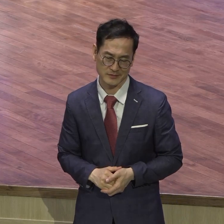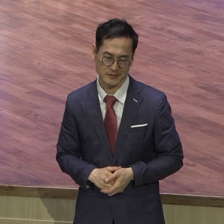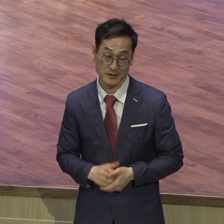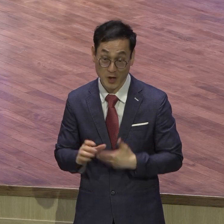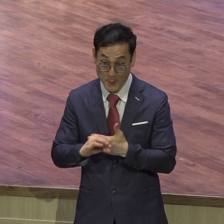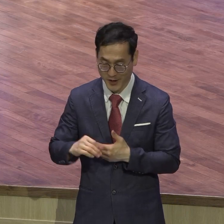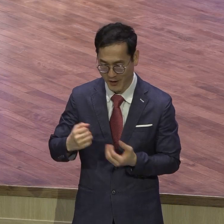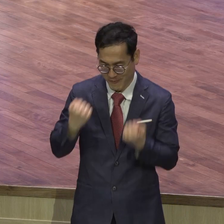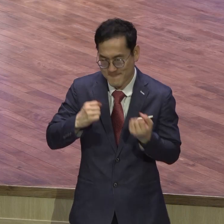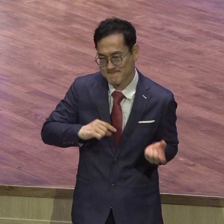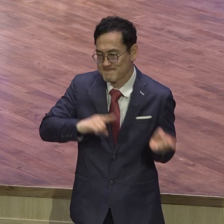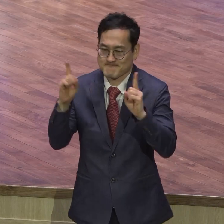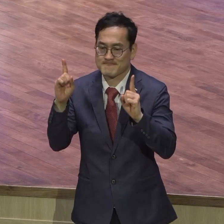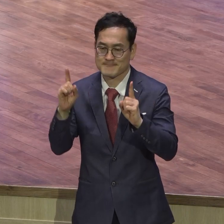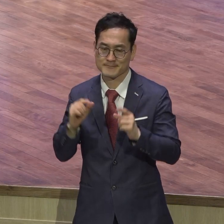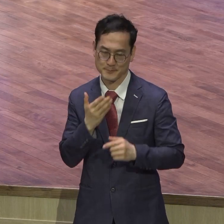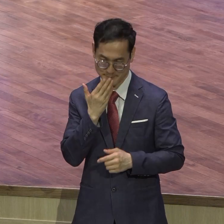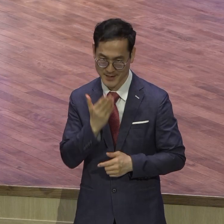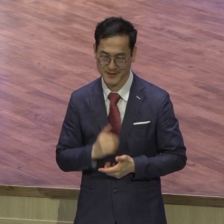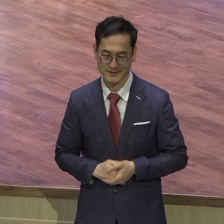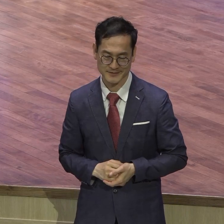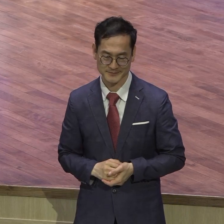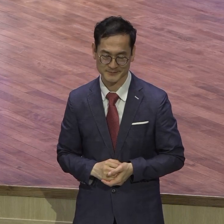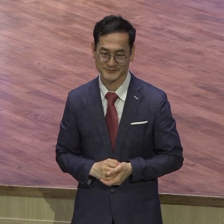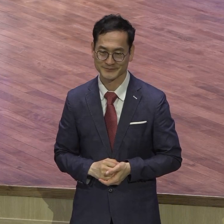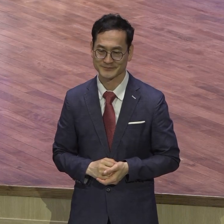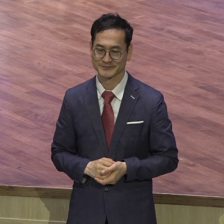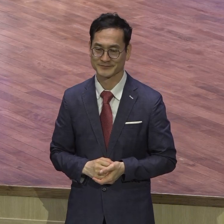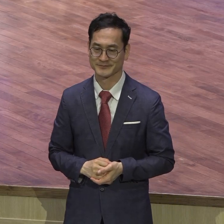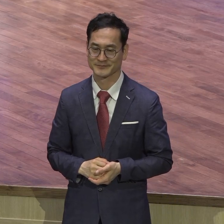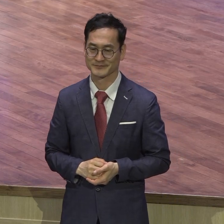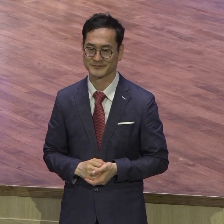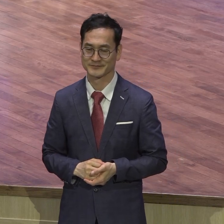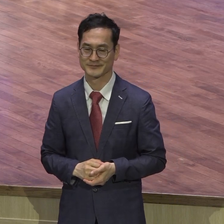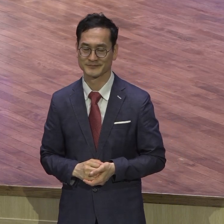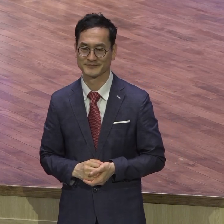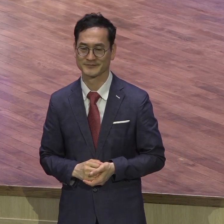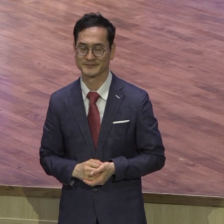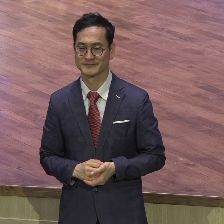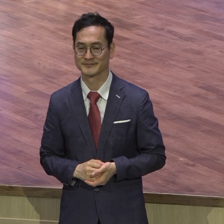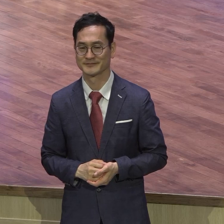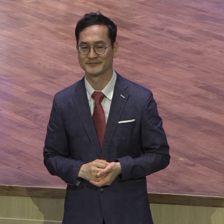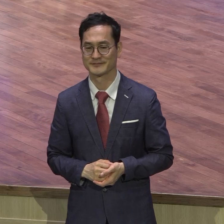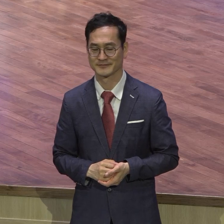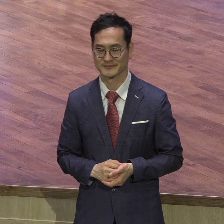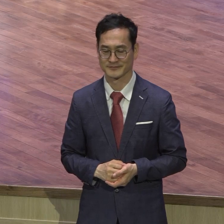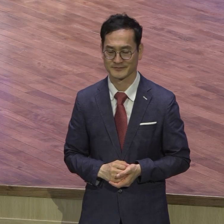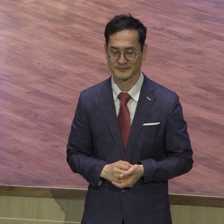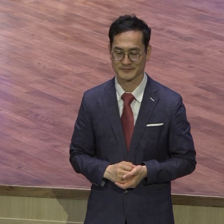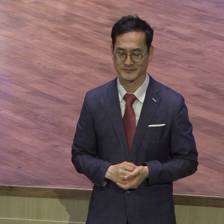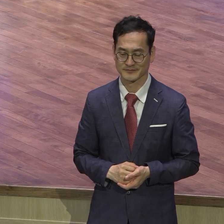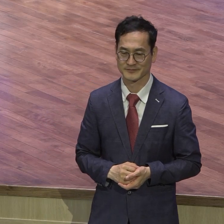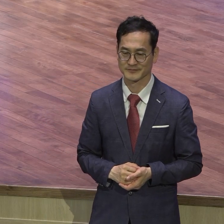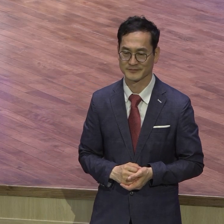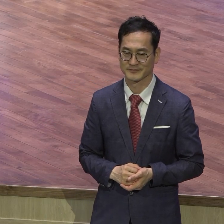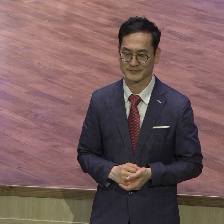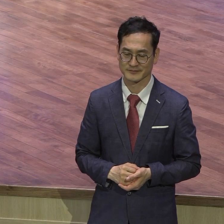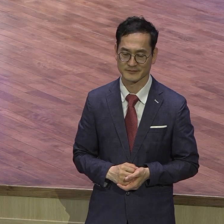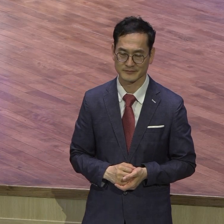건강을 다시 새롭게 이렇게 몸의 밸런스가 회복되죠 안 좋은 안 좋은 부분들이